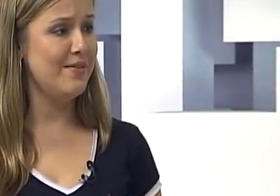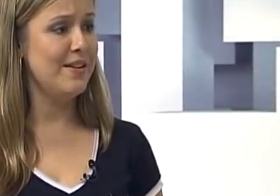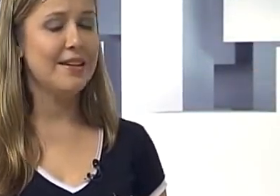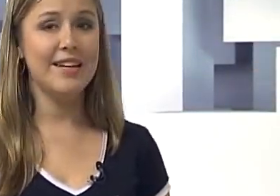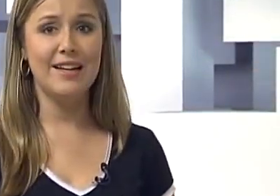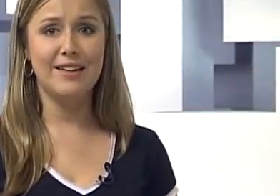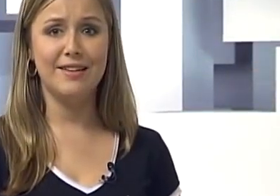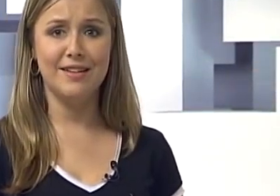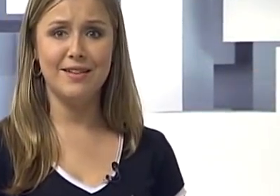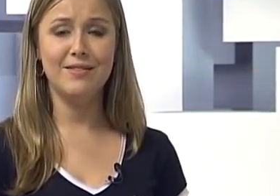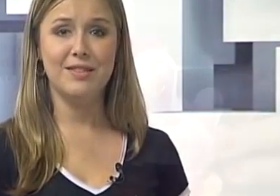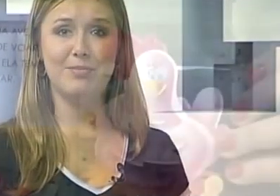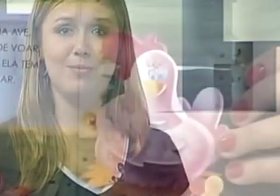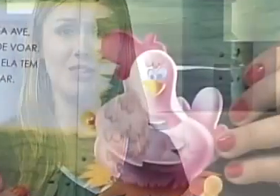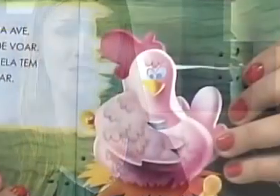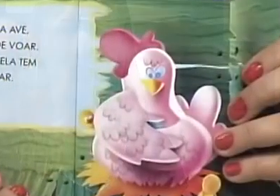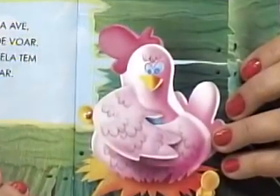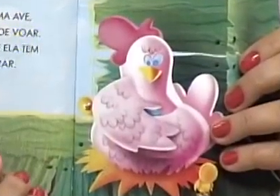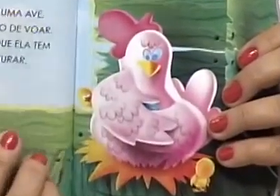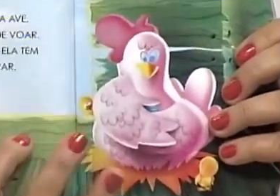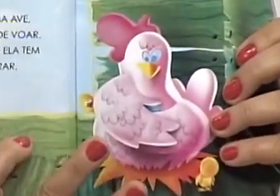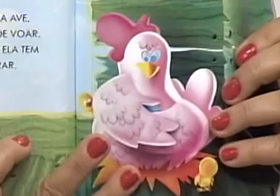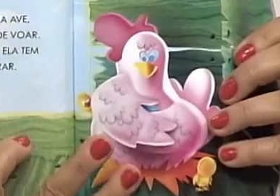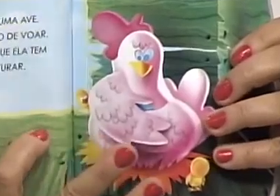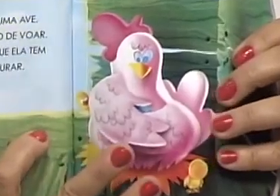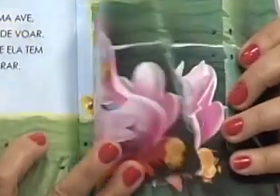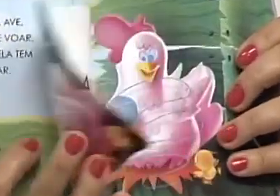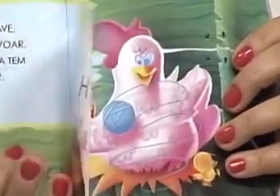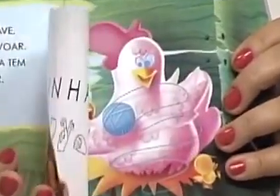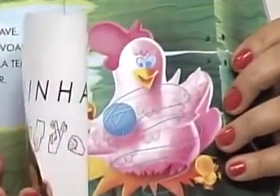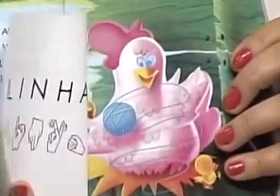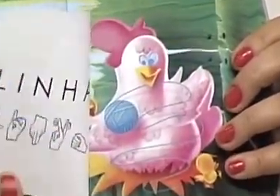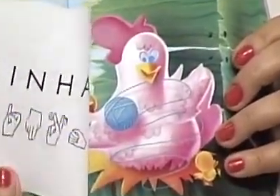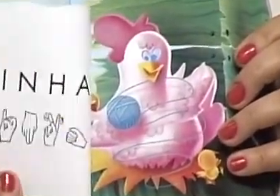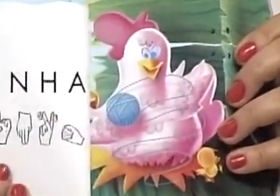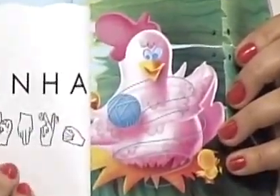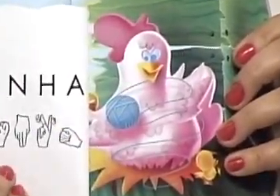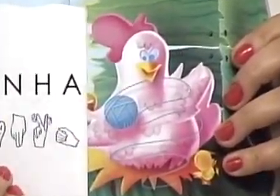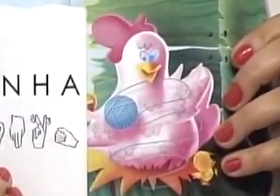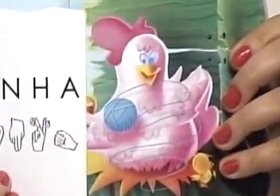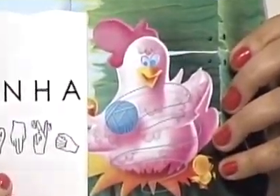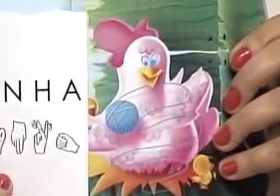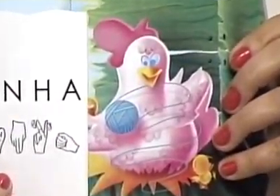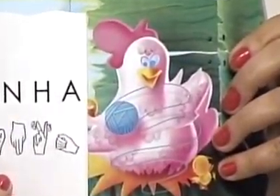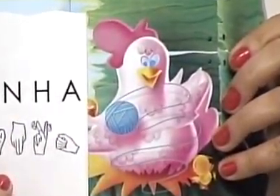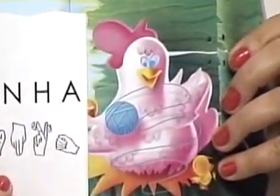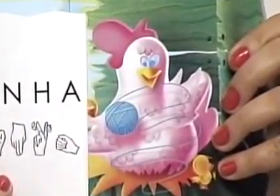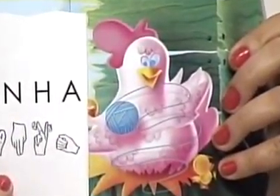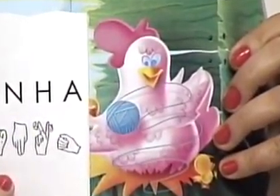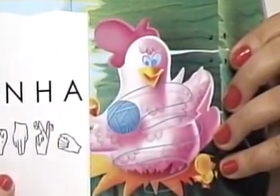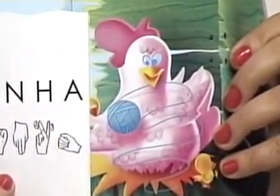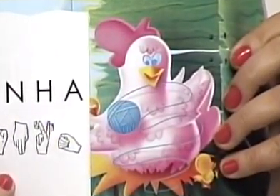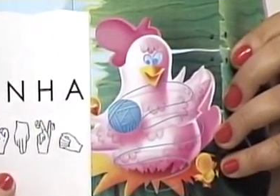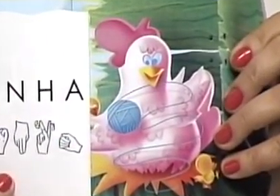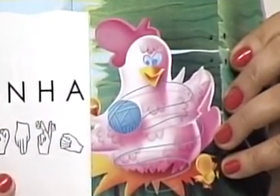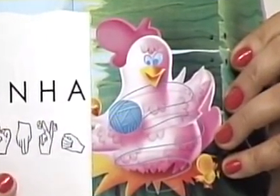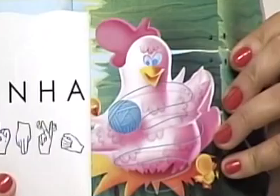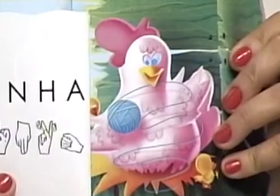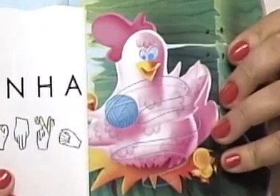ali, galinha, e a gente abre também e encontra a palavra linha. Então, uma série de palavras, enfim, a criança